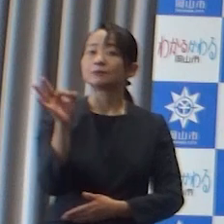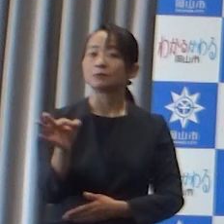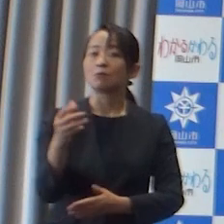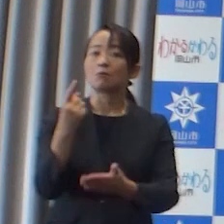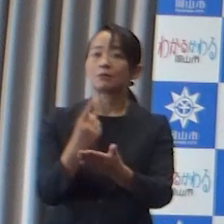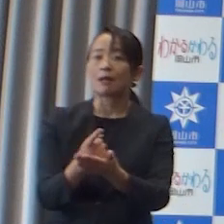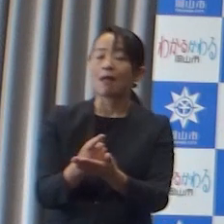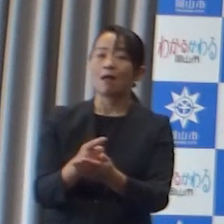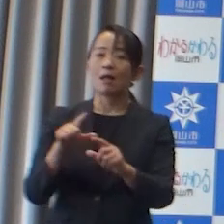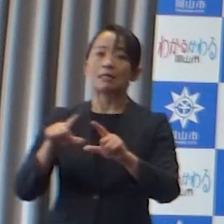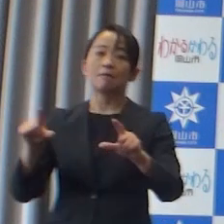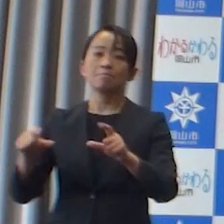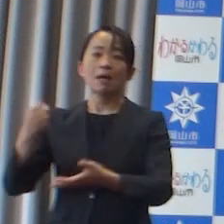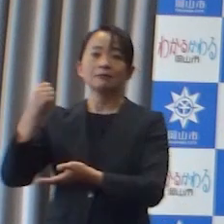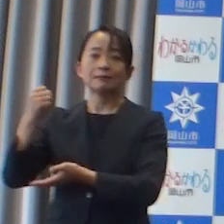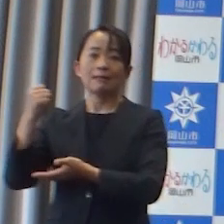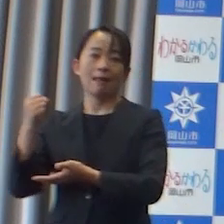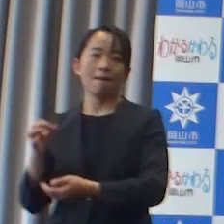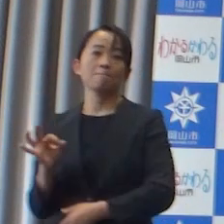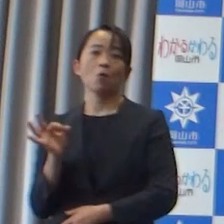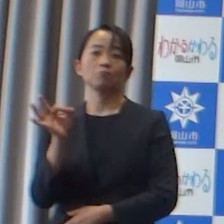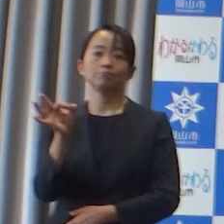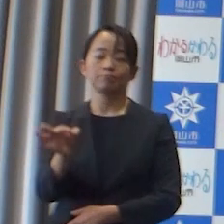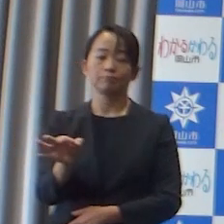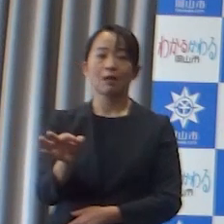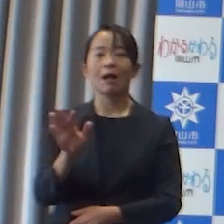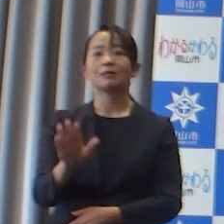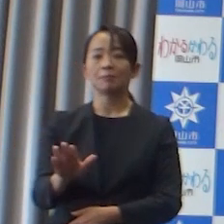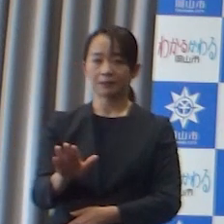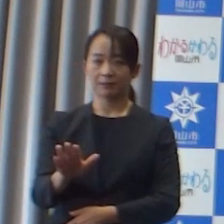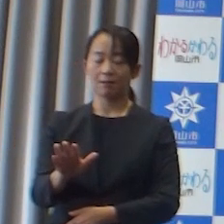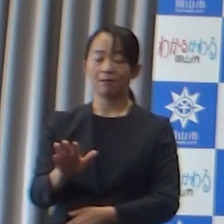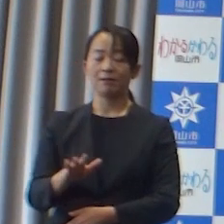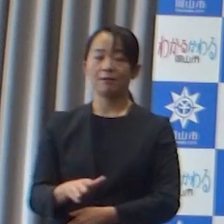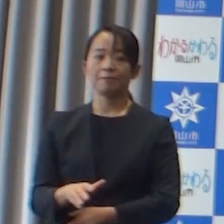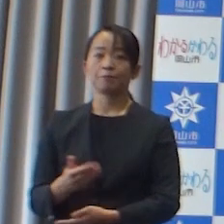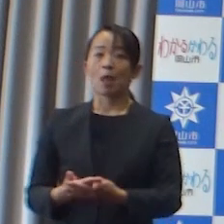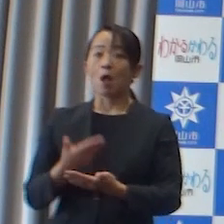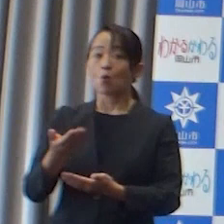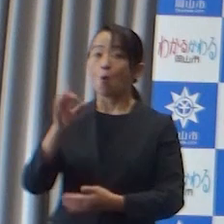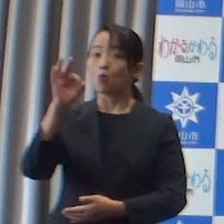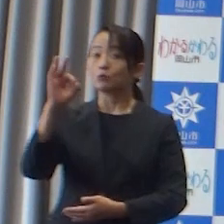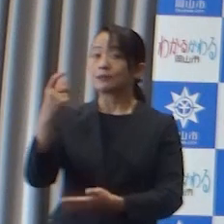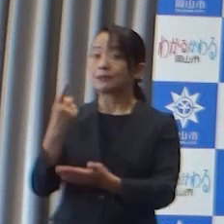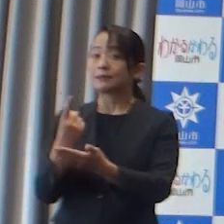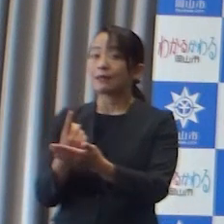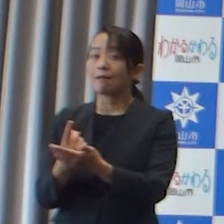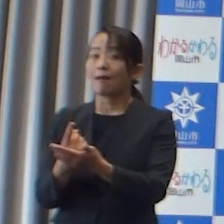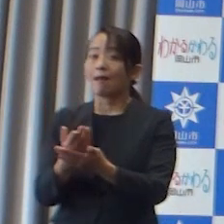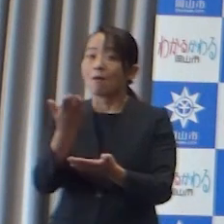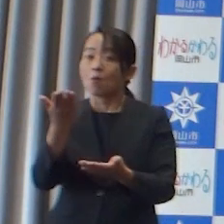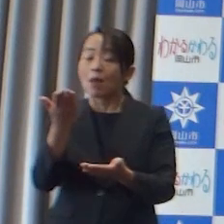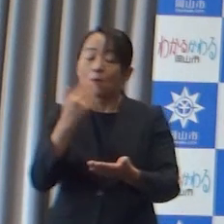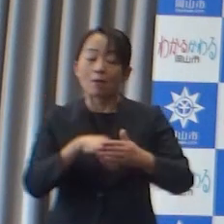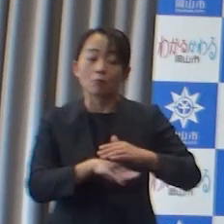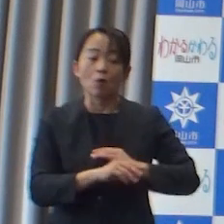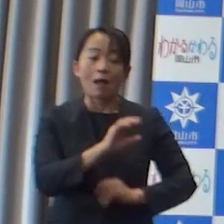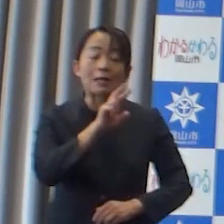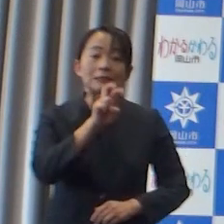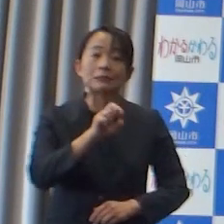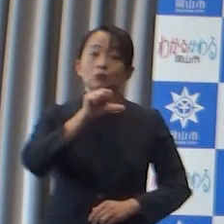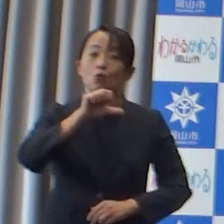使わせていただきました。そういう中で今、まあ、交付金だけでもまだ25億円あります